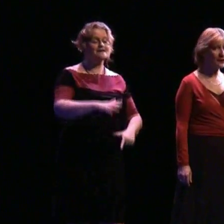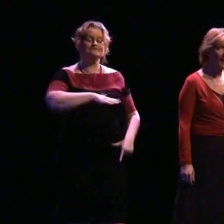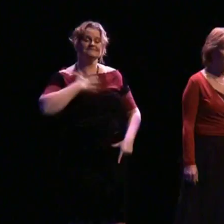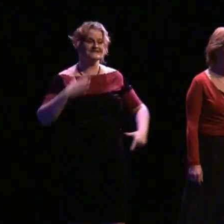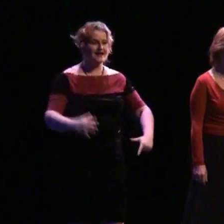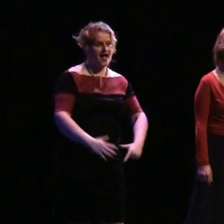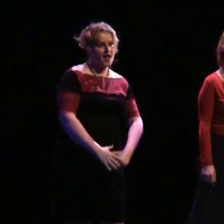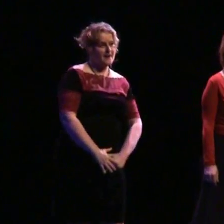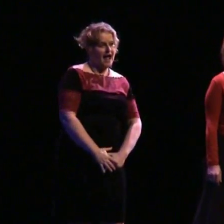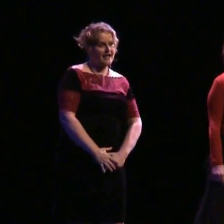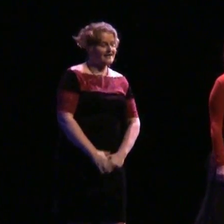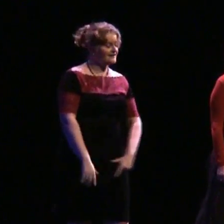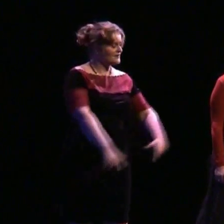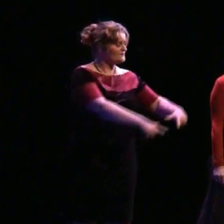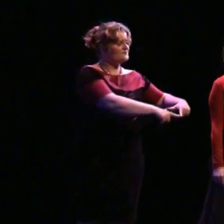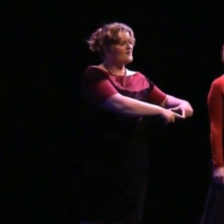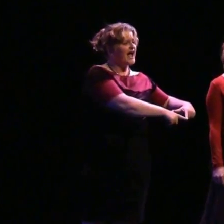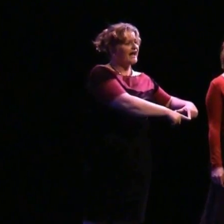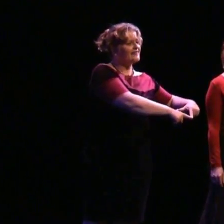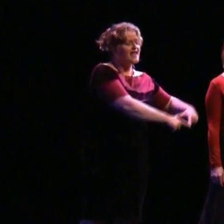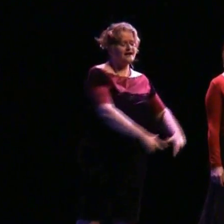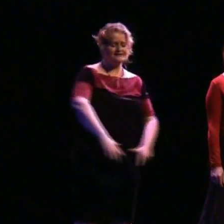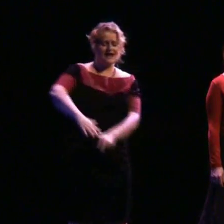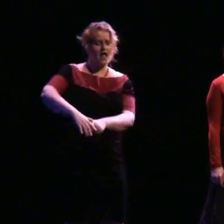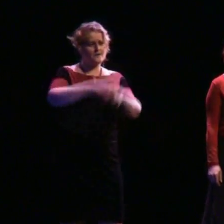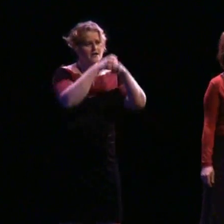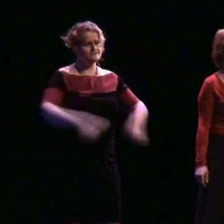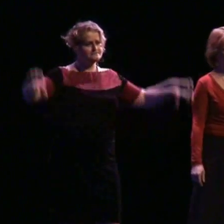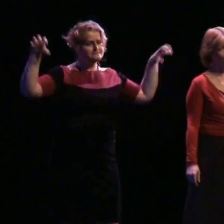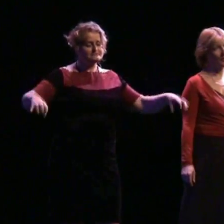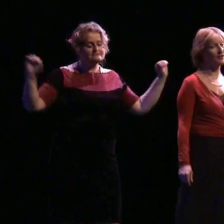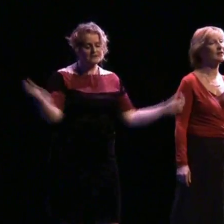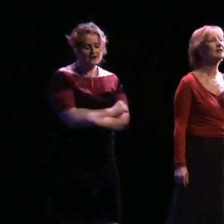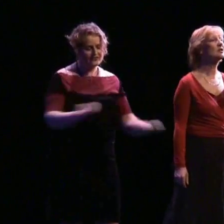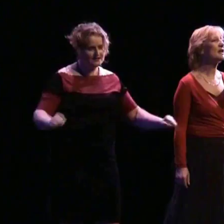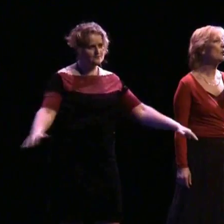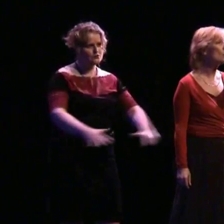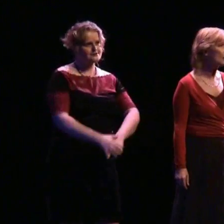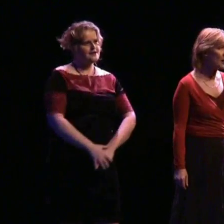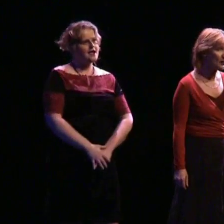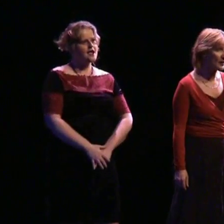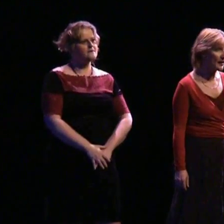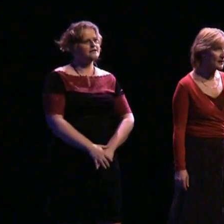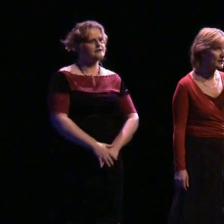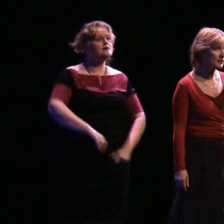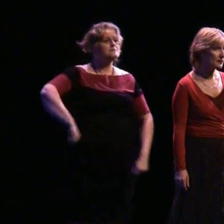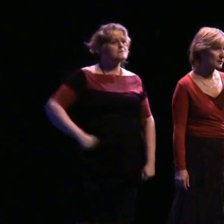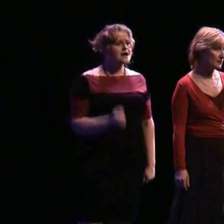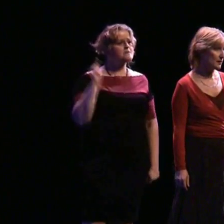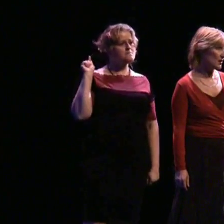Als je van vagina's houdt, dan hou je ook van schaamhaar. Eén kan niet zonder het ander. Die twee horen bij